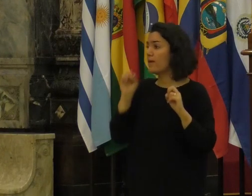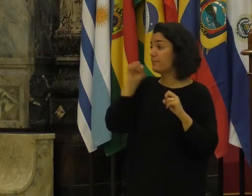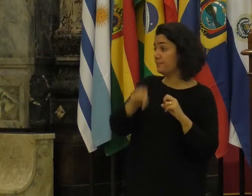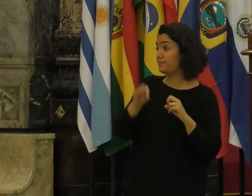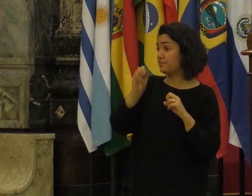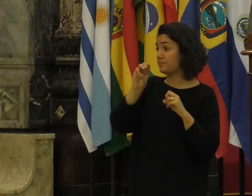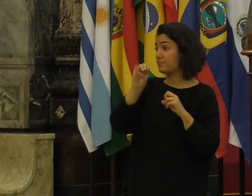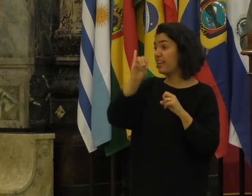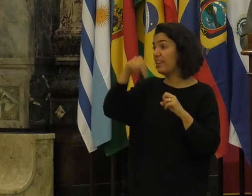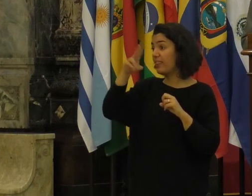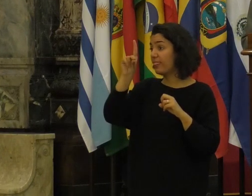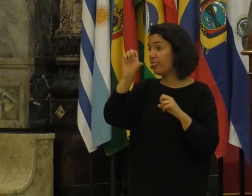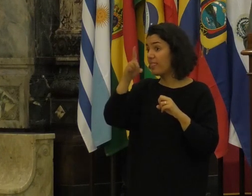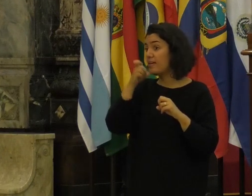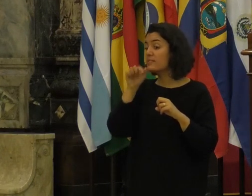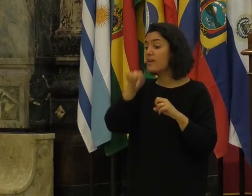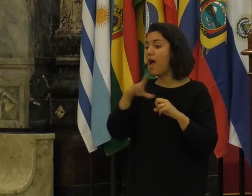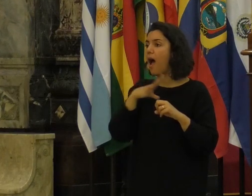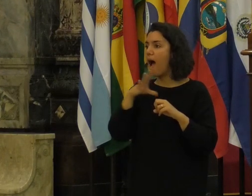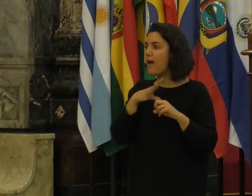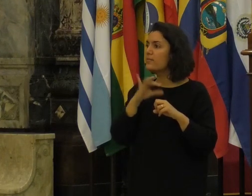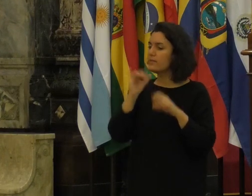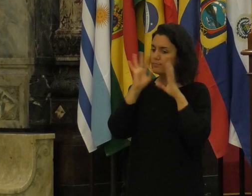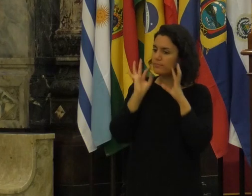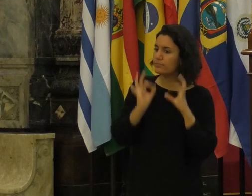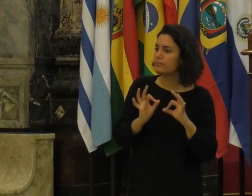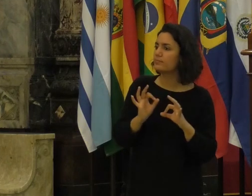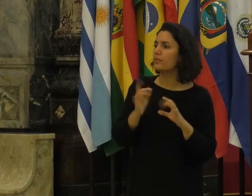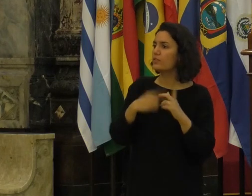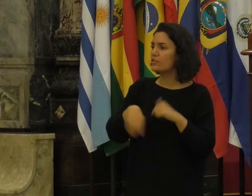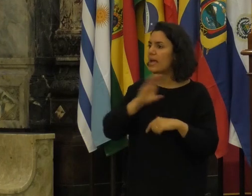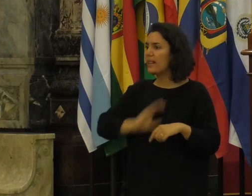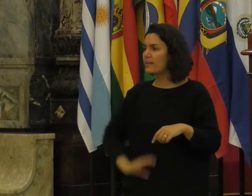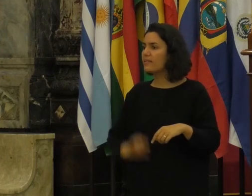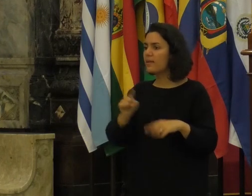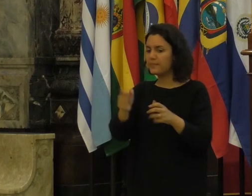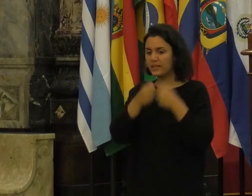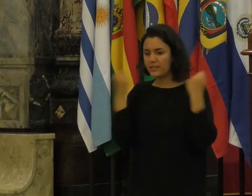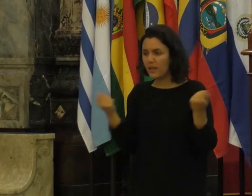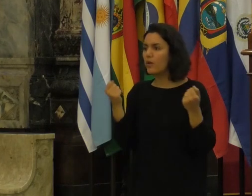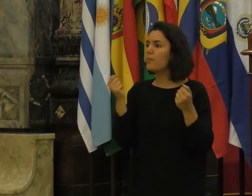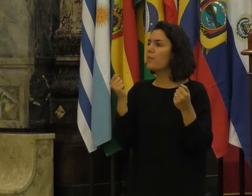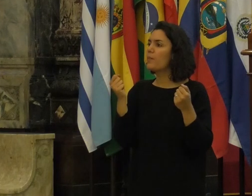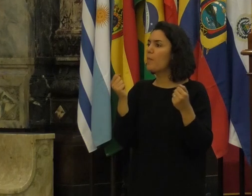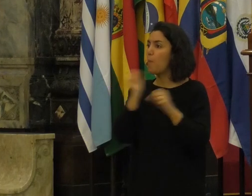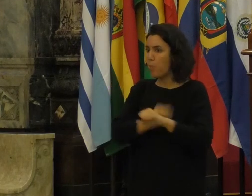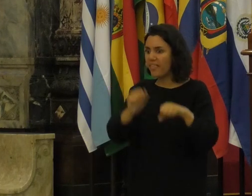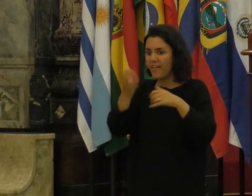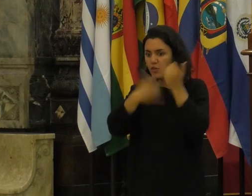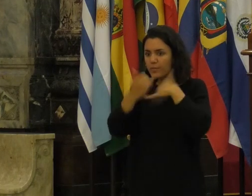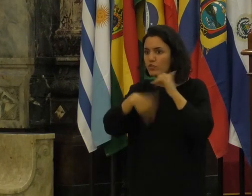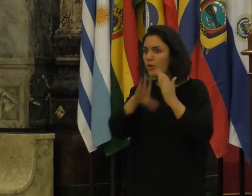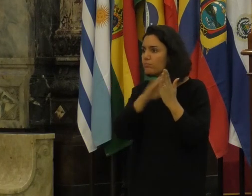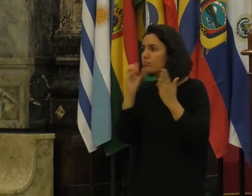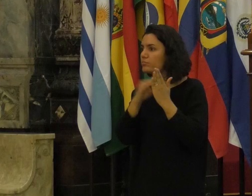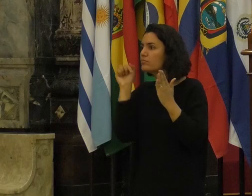Station Index Expanded, todavía no es posible. Los criterios para que una revista esté ahí son